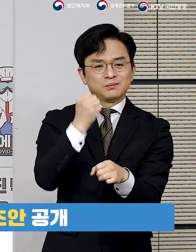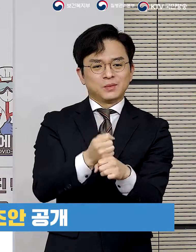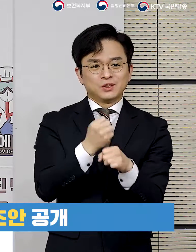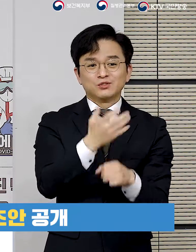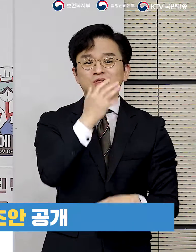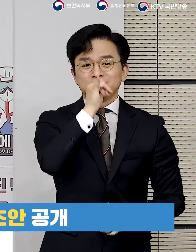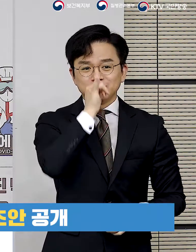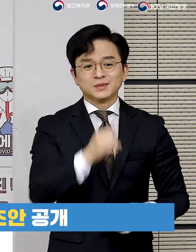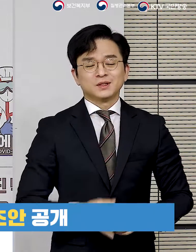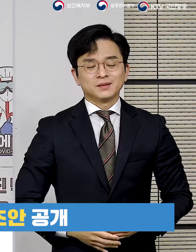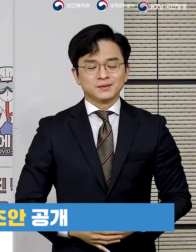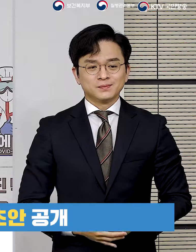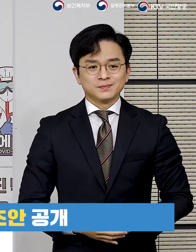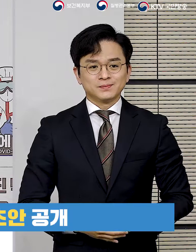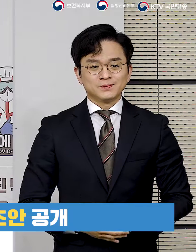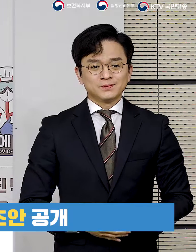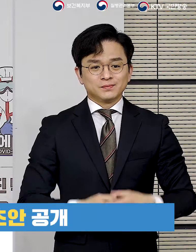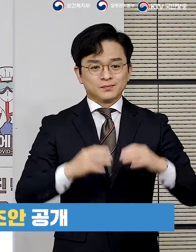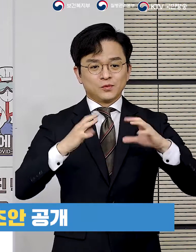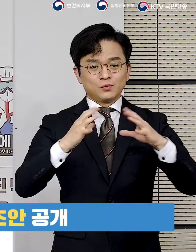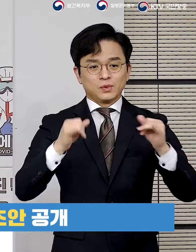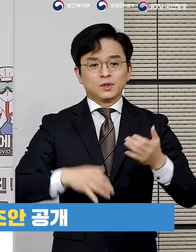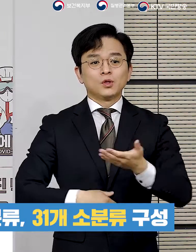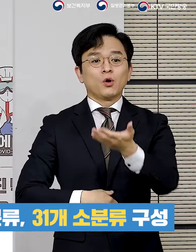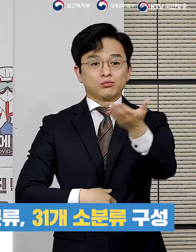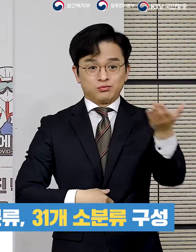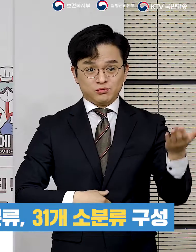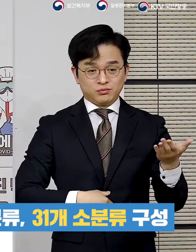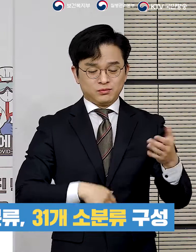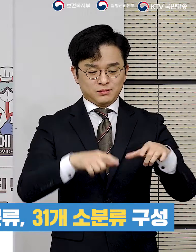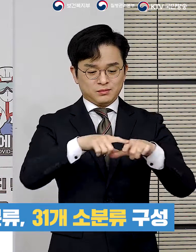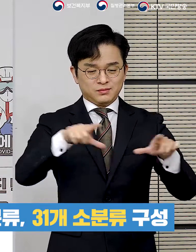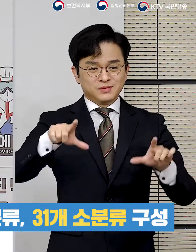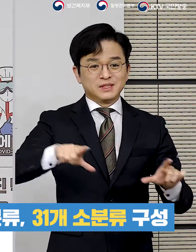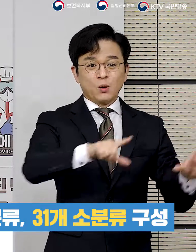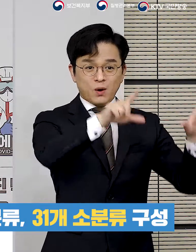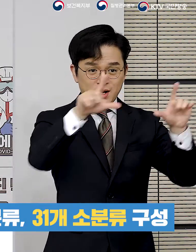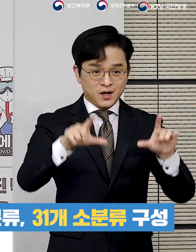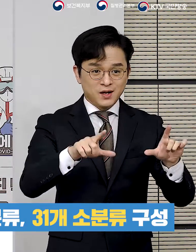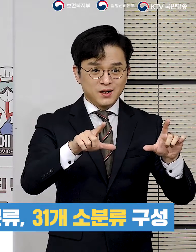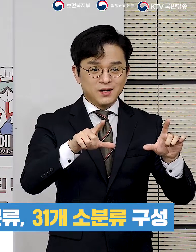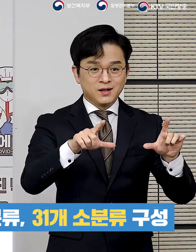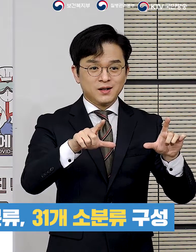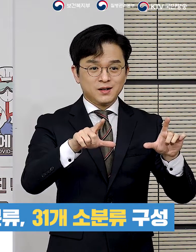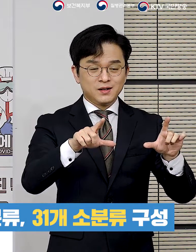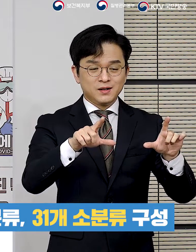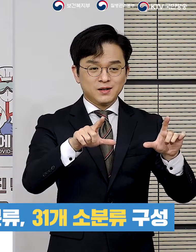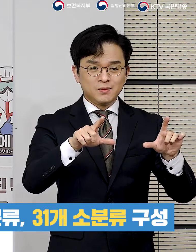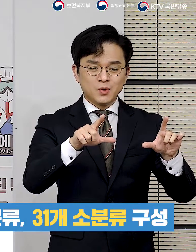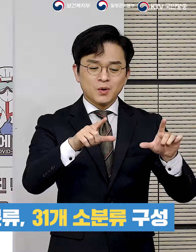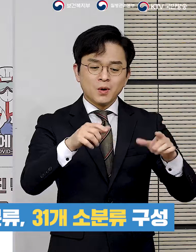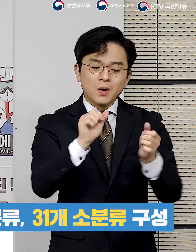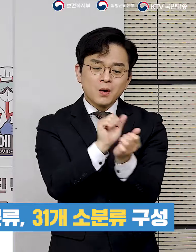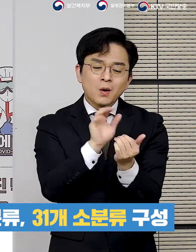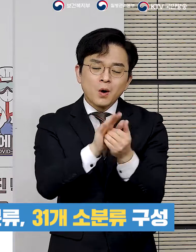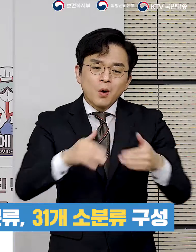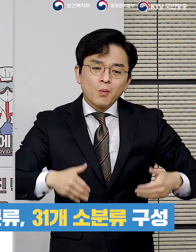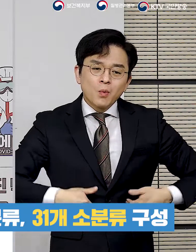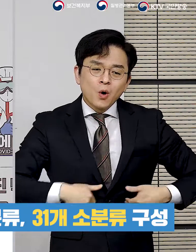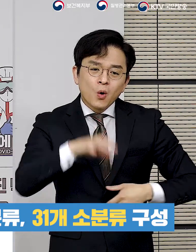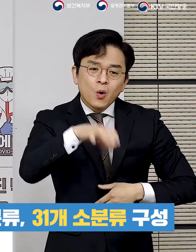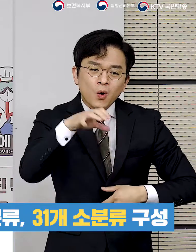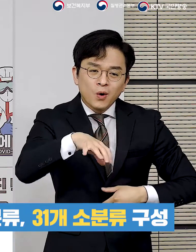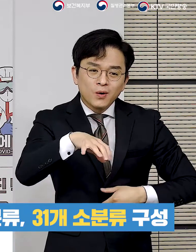기본 원칙 하에 수립되었습니다. 국민 여러분의 일상의 삶을 꼼꼼하게 망라하기